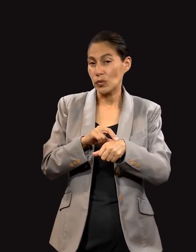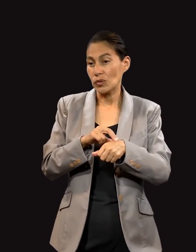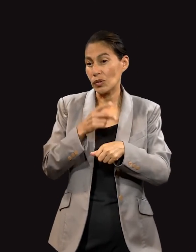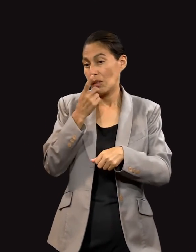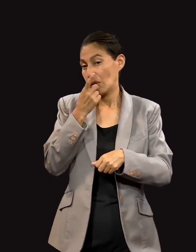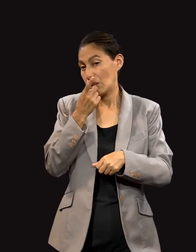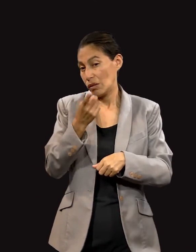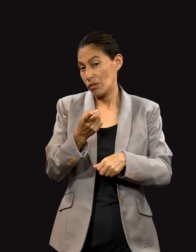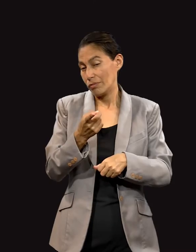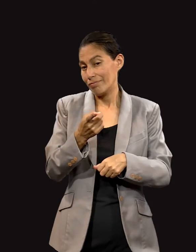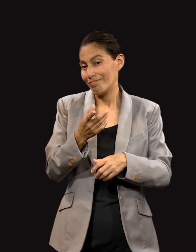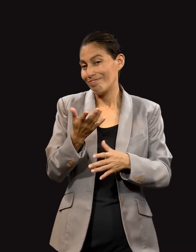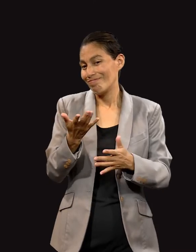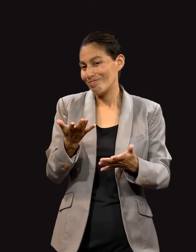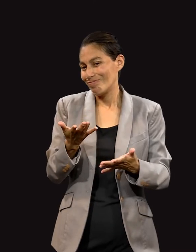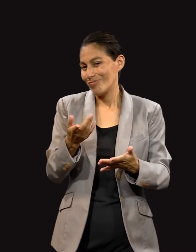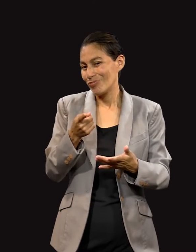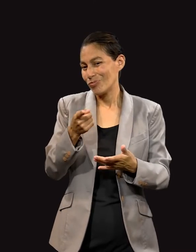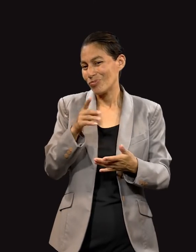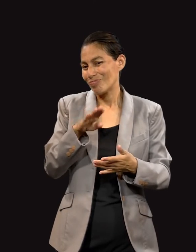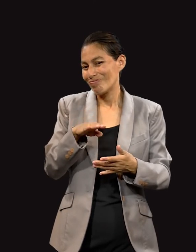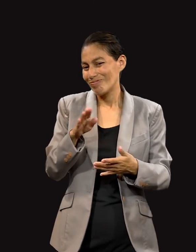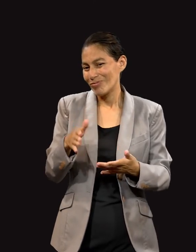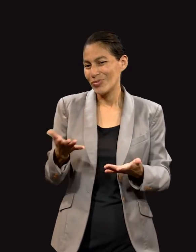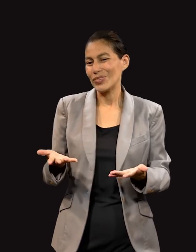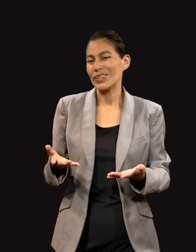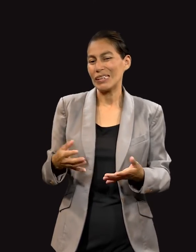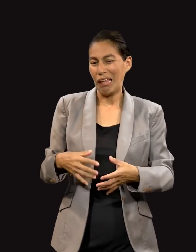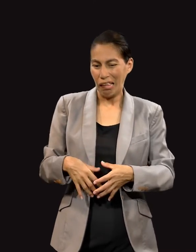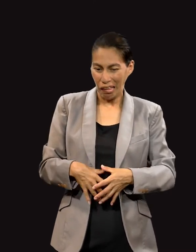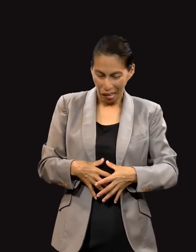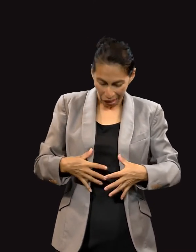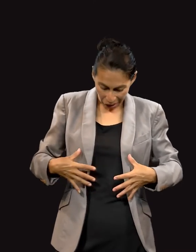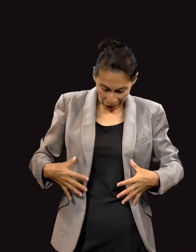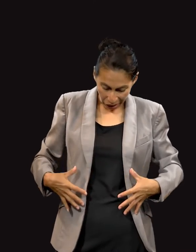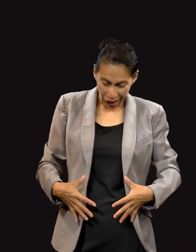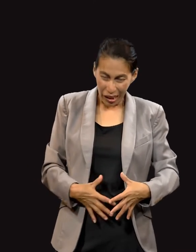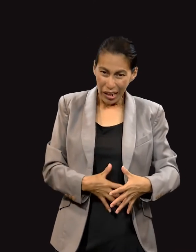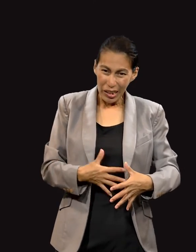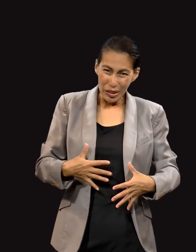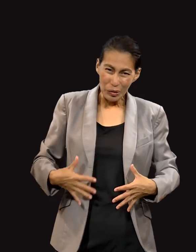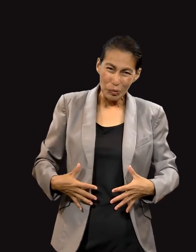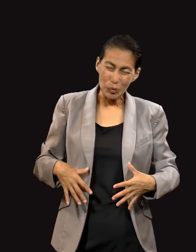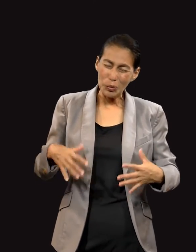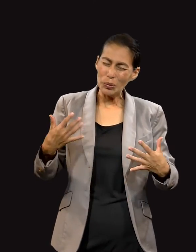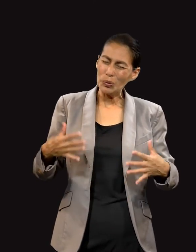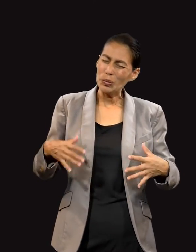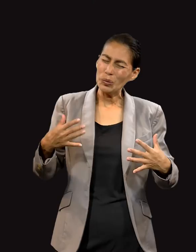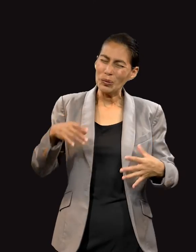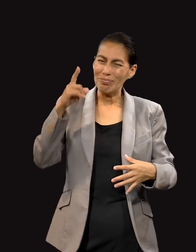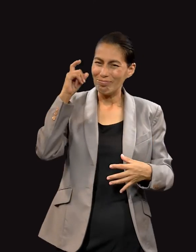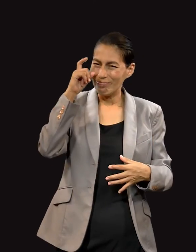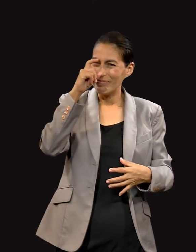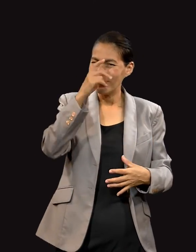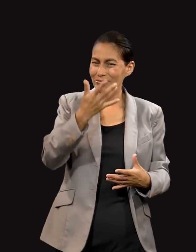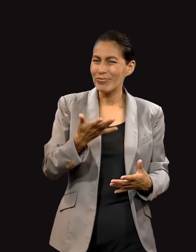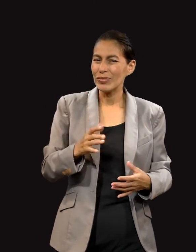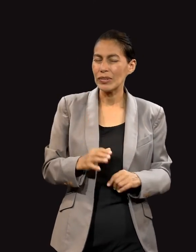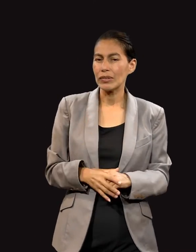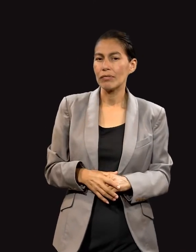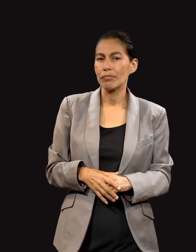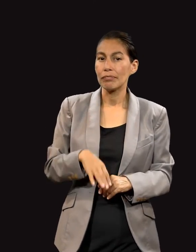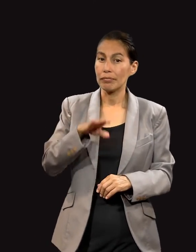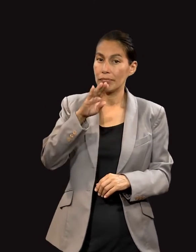Le dijo, no te doy muchas esperanzas, porque ya el cáncer está muy avanzado. Entonces